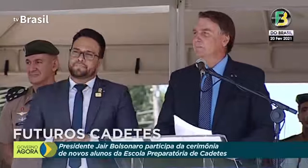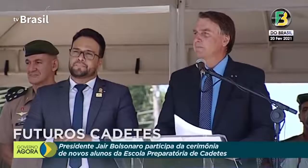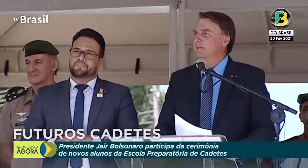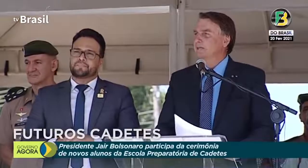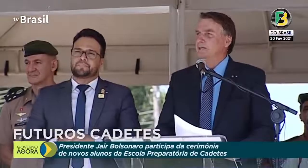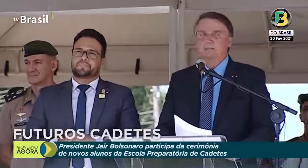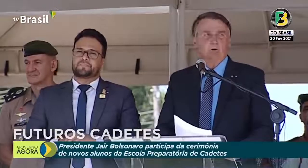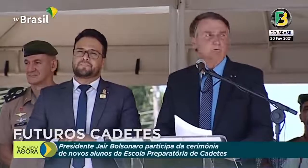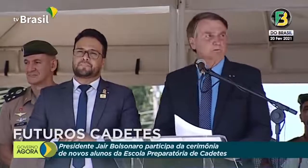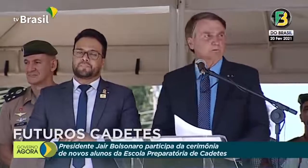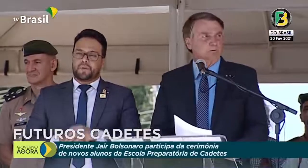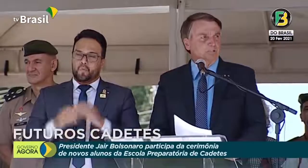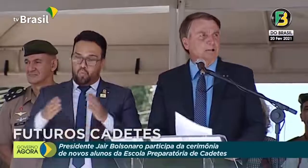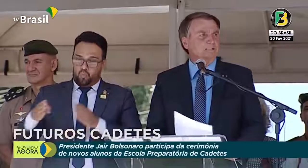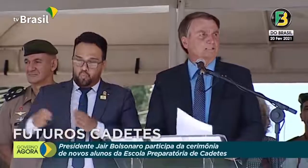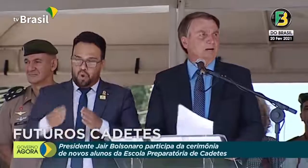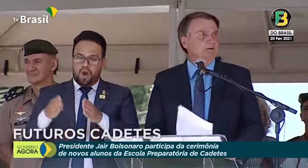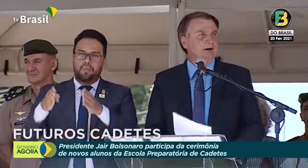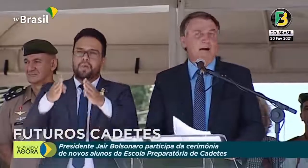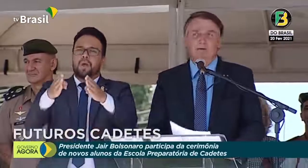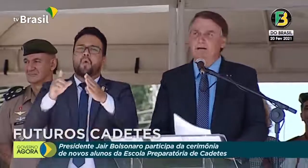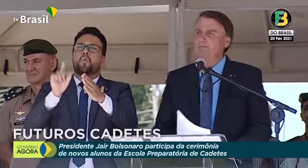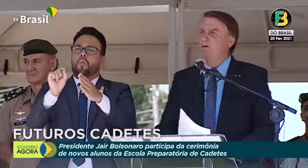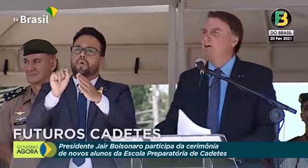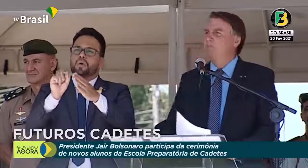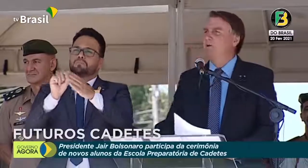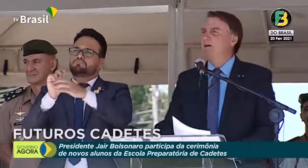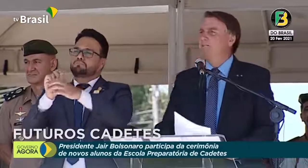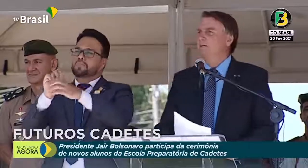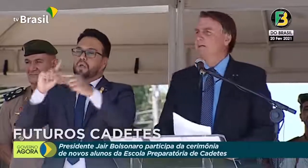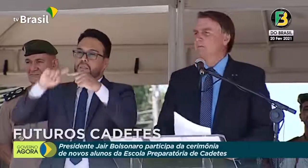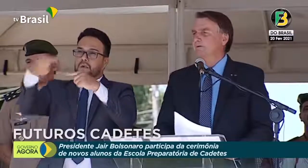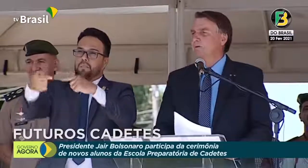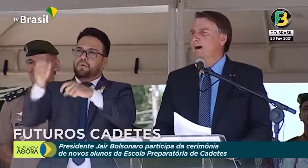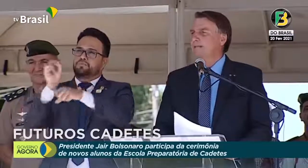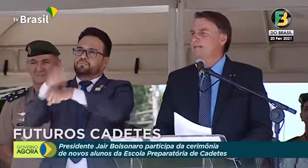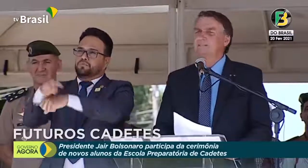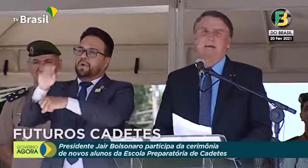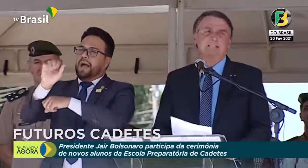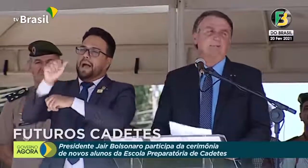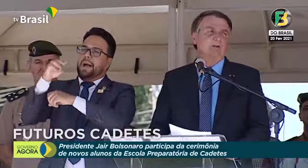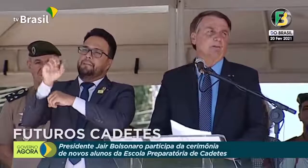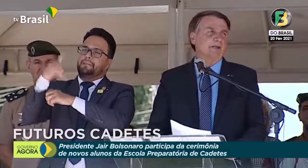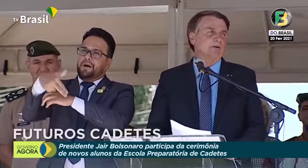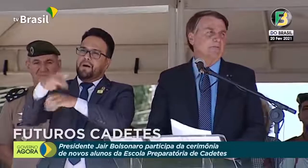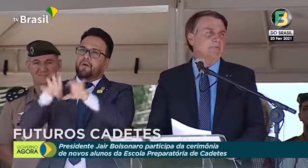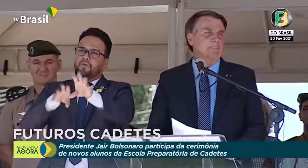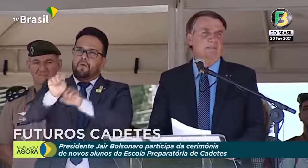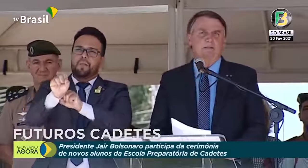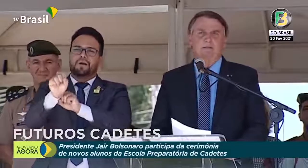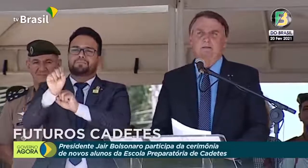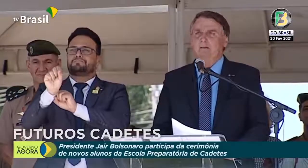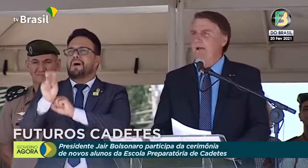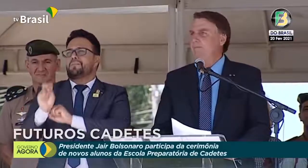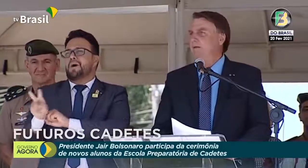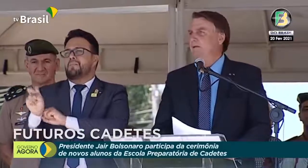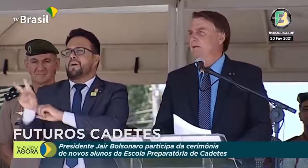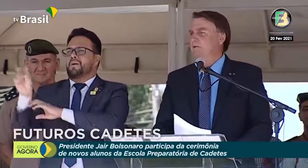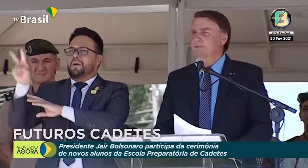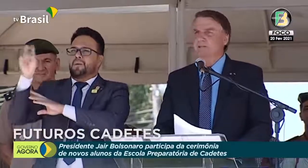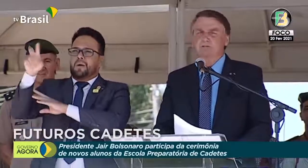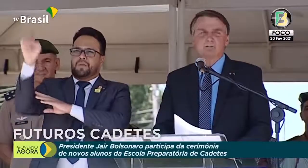o destino que eu cursasse, então, a AMAN, logo depois, me formasse e saísse pelo Brasil.